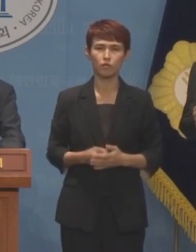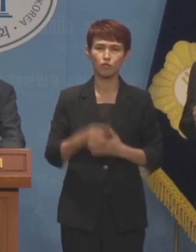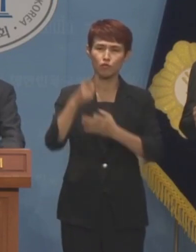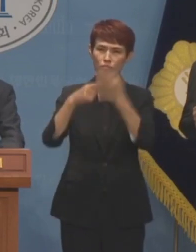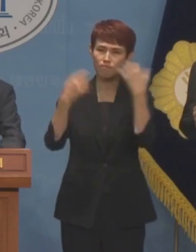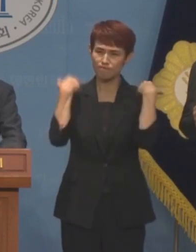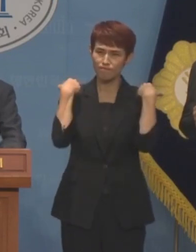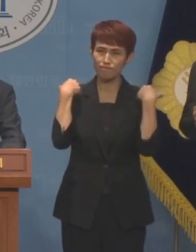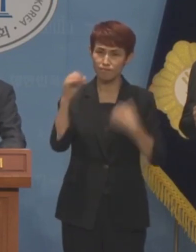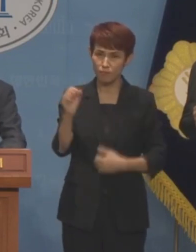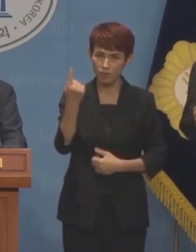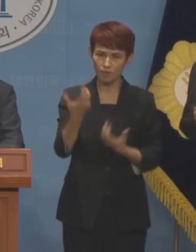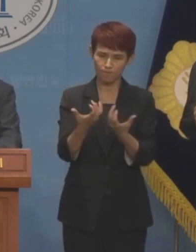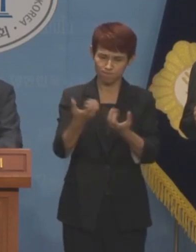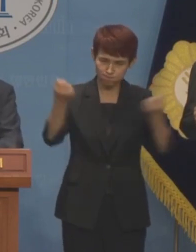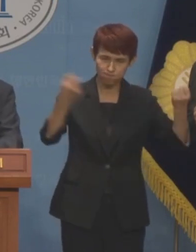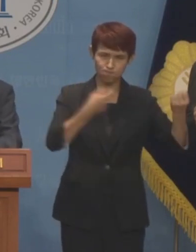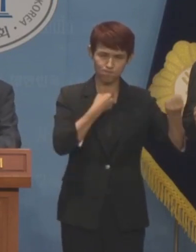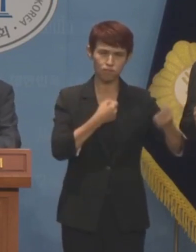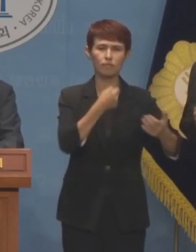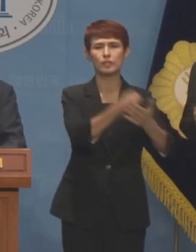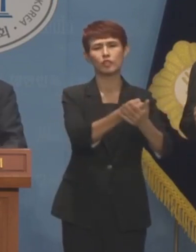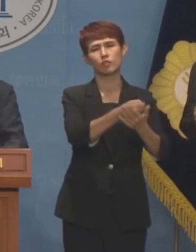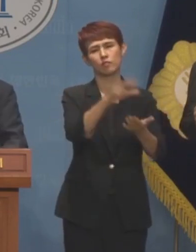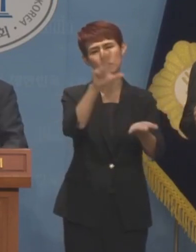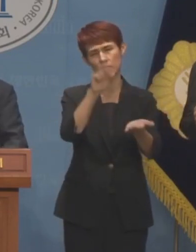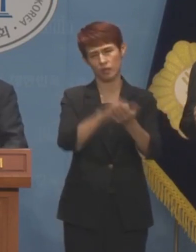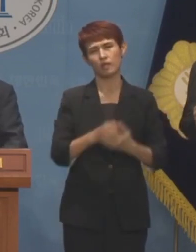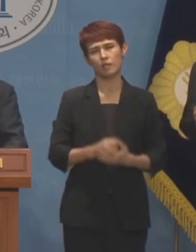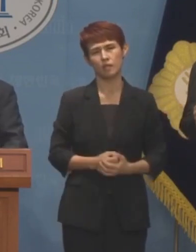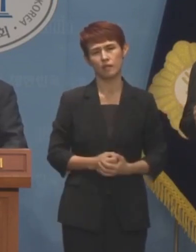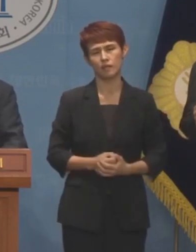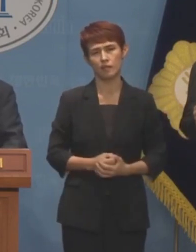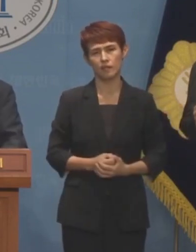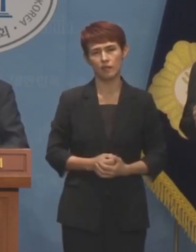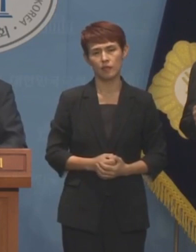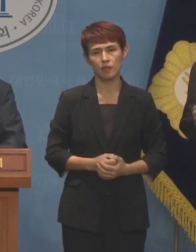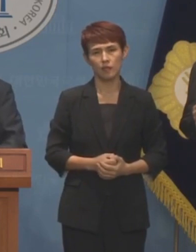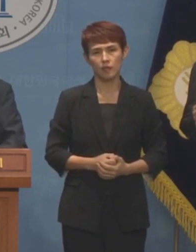때문에 따로 할 수밖에 없는 그런 비극을 초래했습니다.